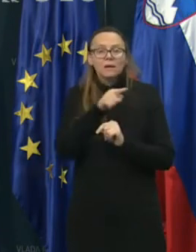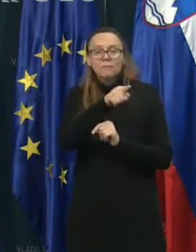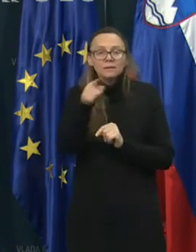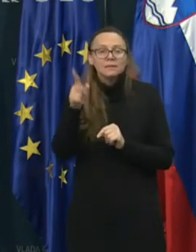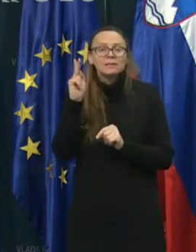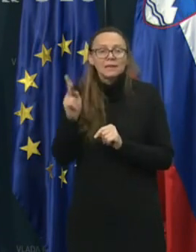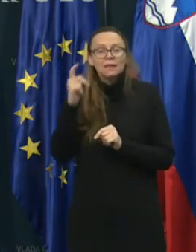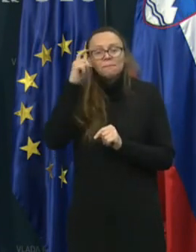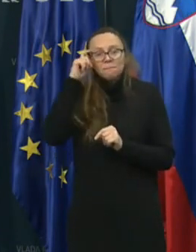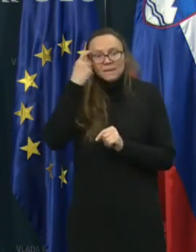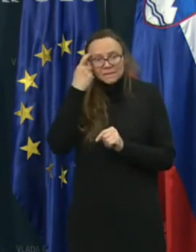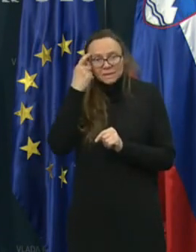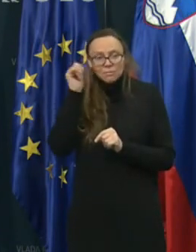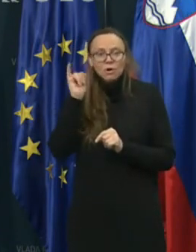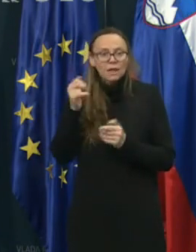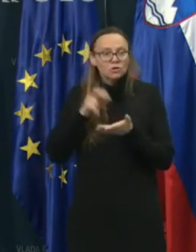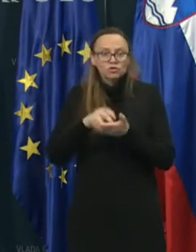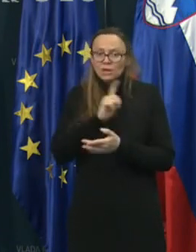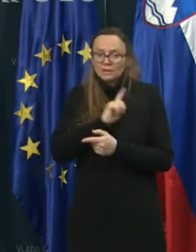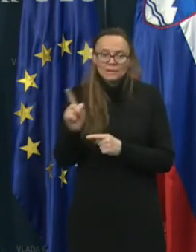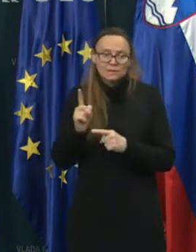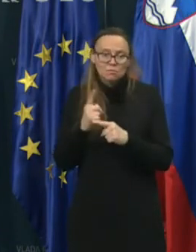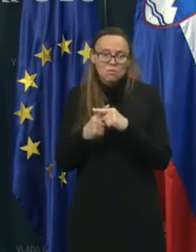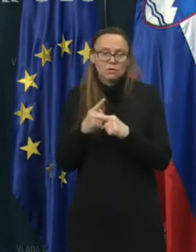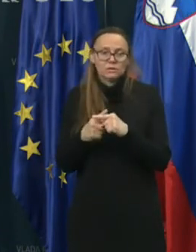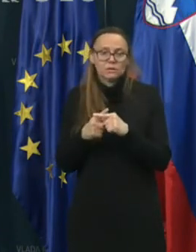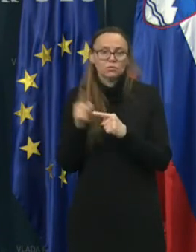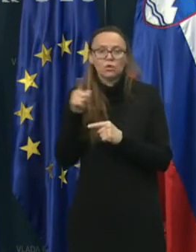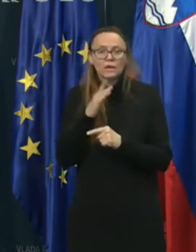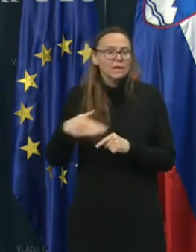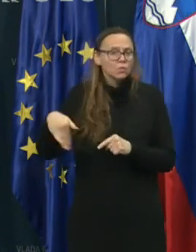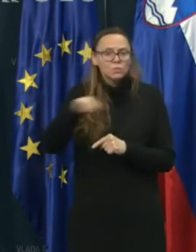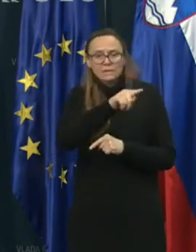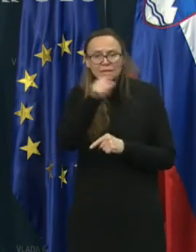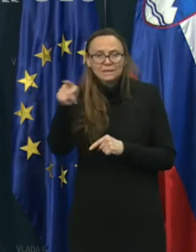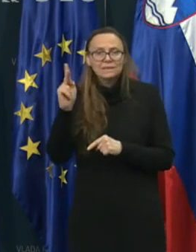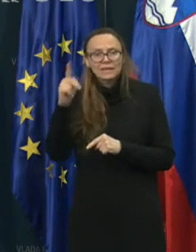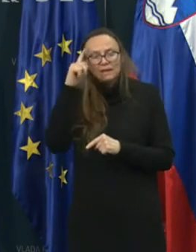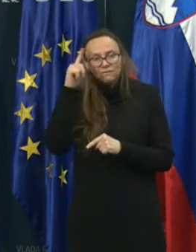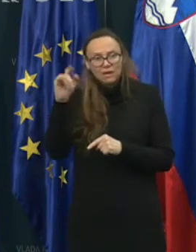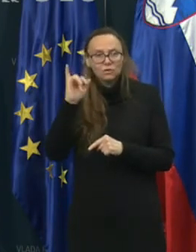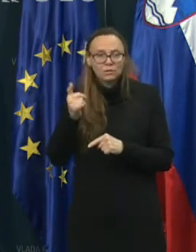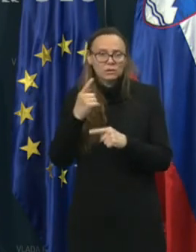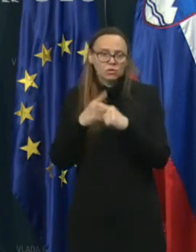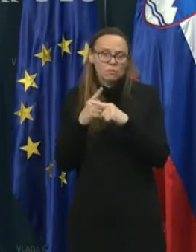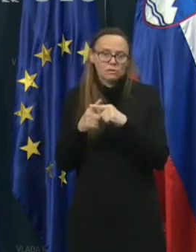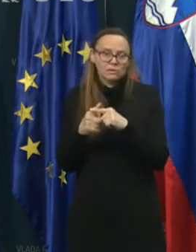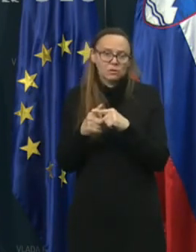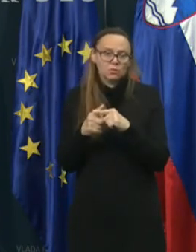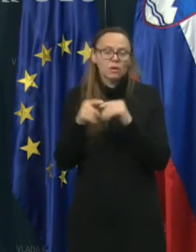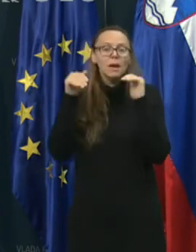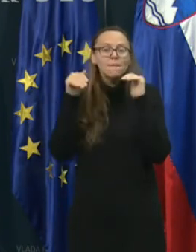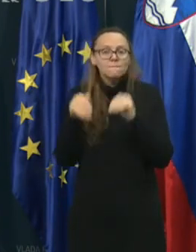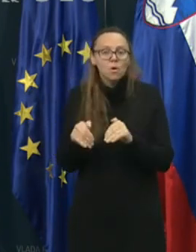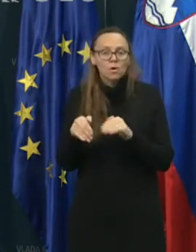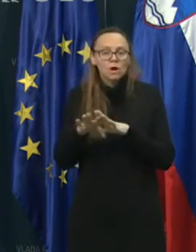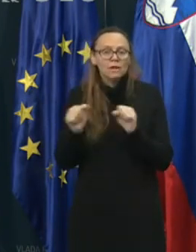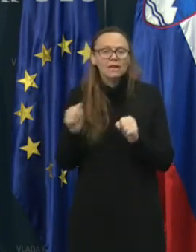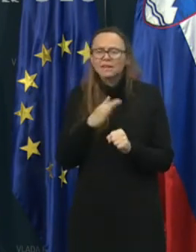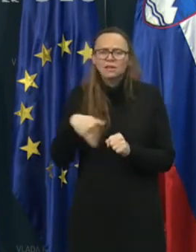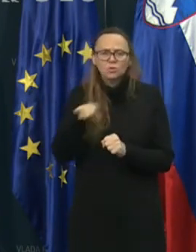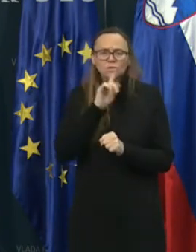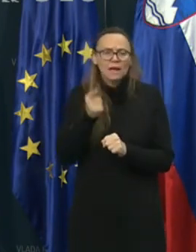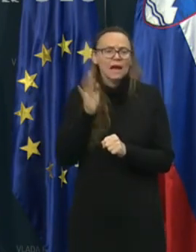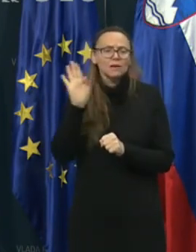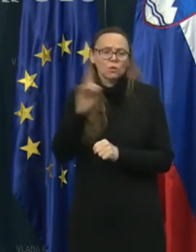ki mislimo, da še nismo pozitivni in vsi tisti, ki vedo, da so pozitivni, morajo storiti vse, kar je v